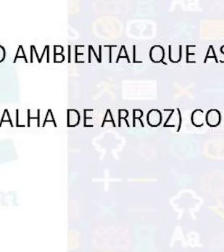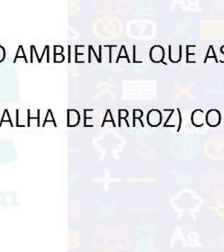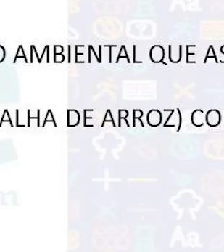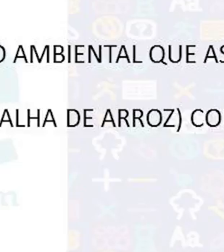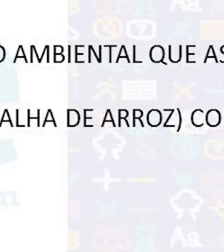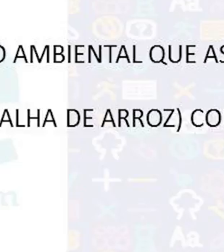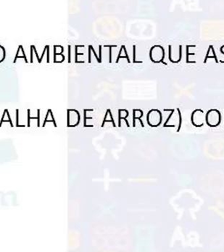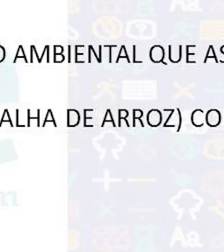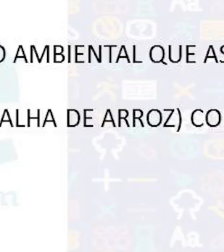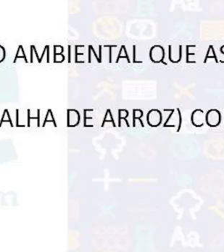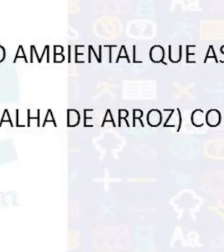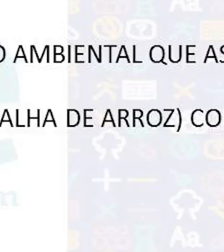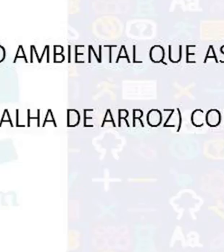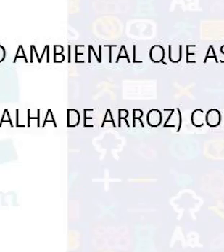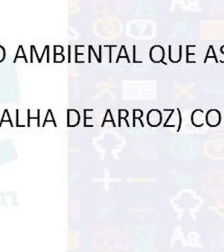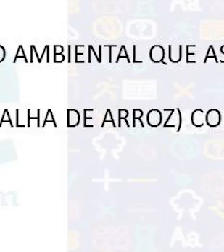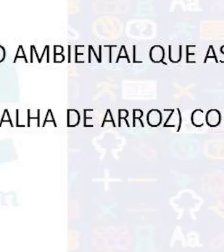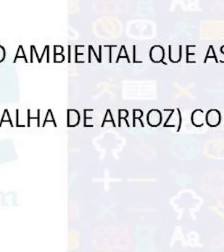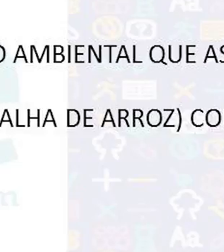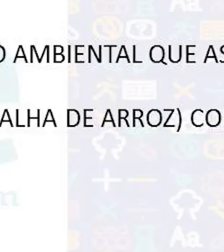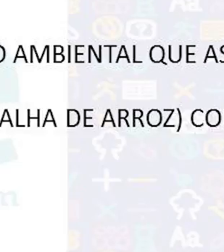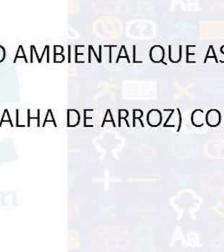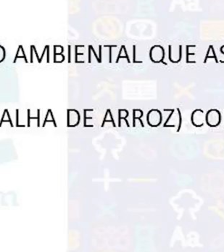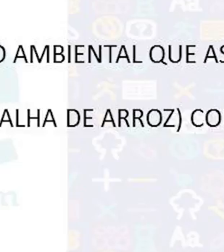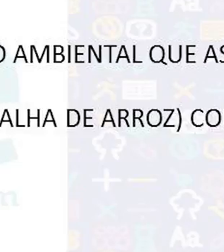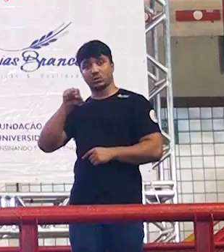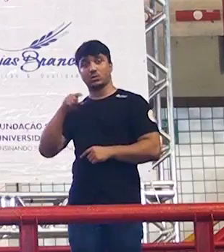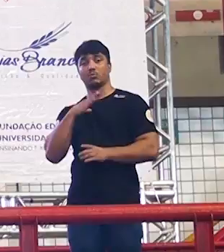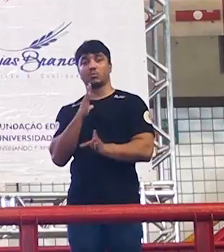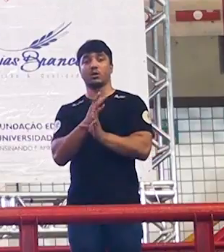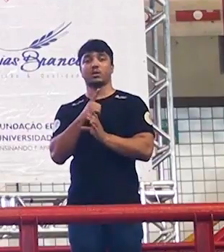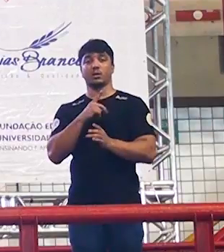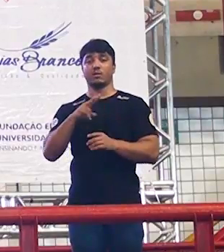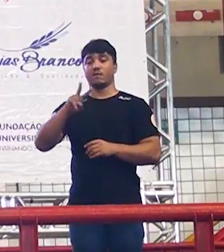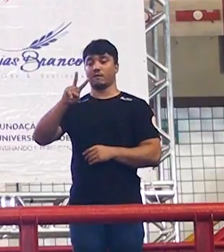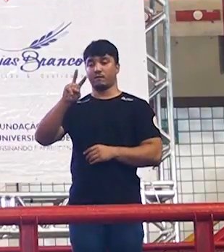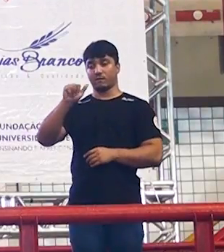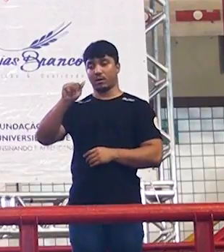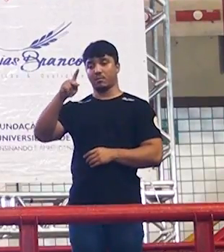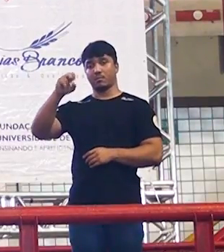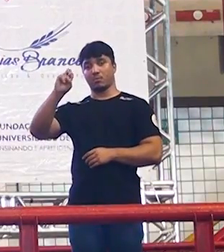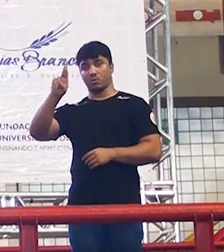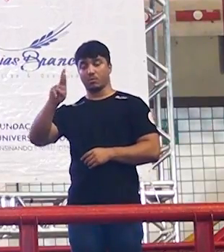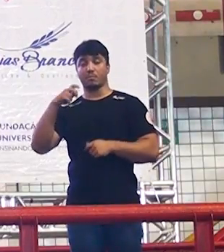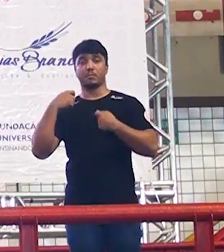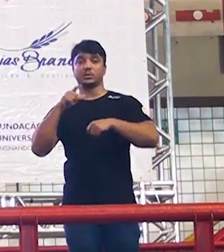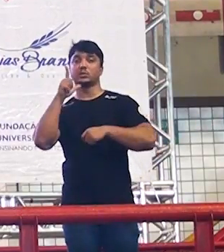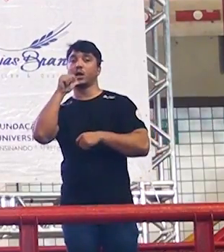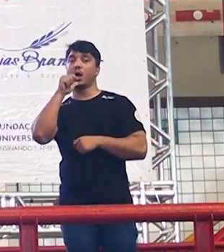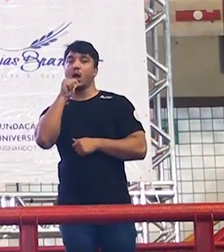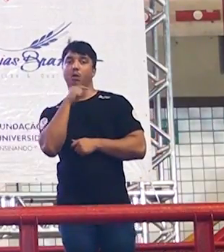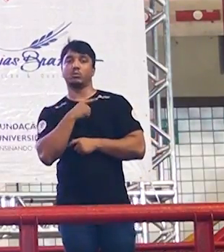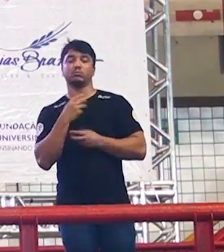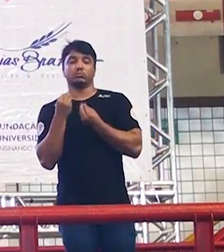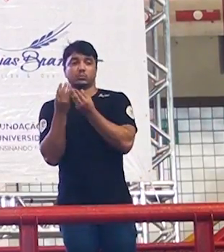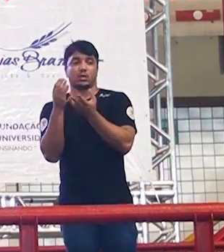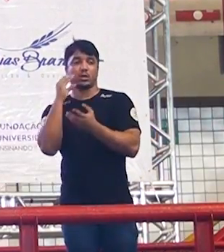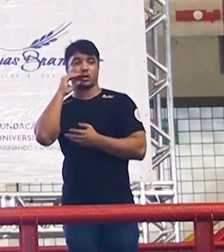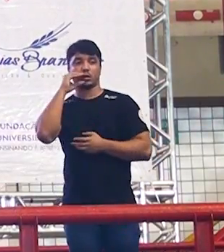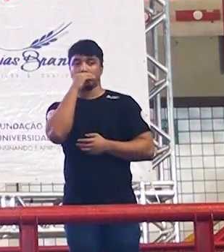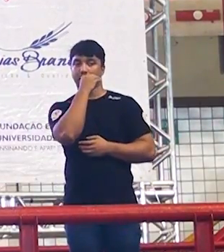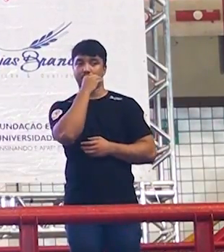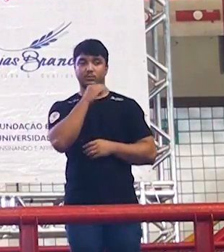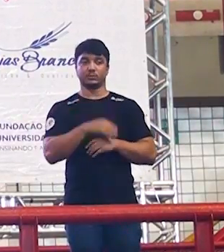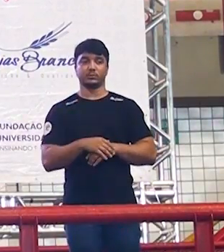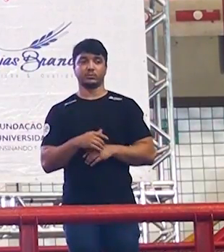Como ela funciona à base de vapor, para que esse vapor seja gerado, eu preciso aquecer a água. E eu falei que para aquecer a água